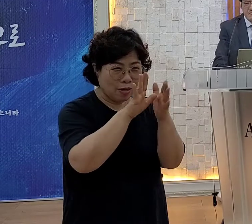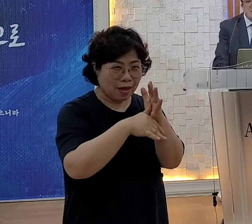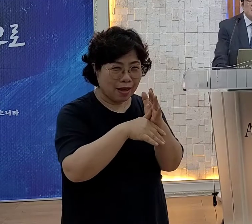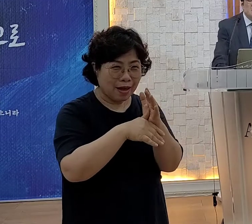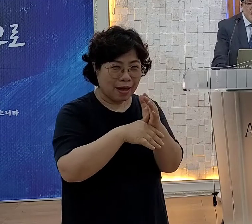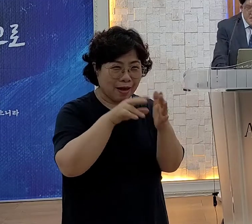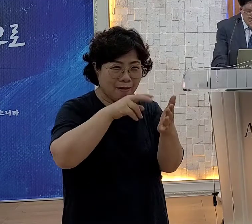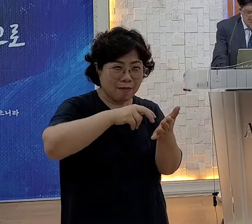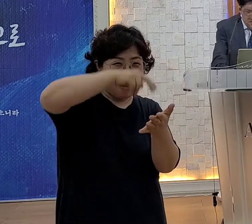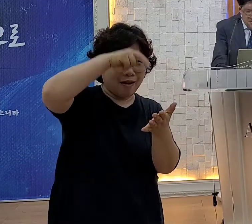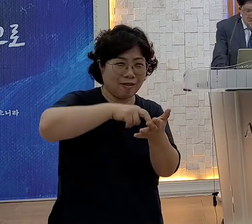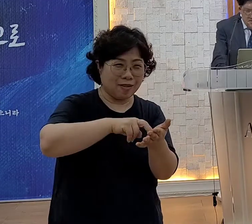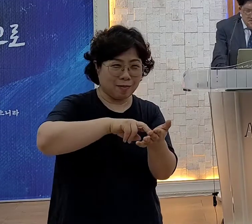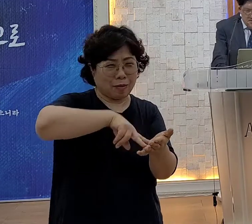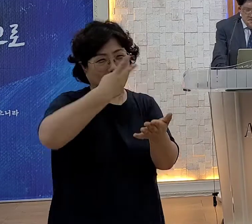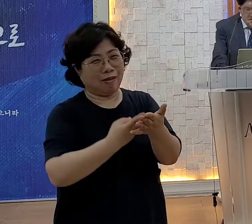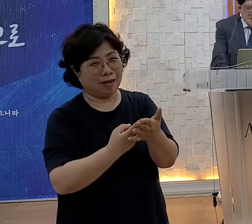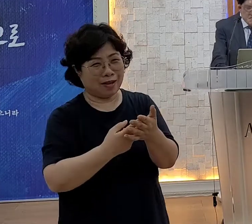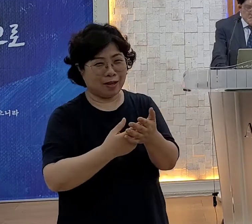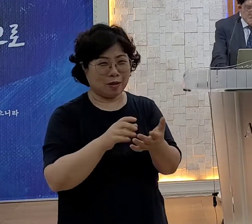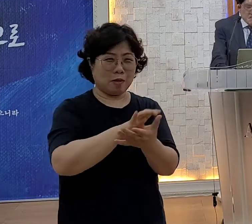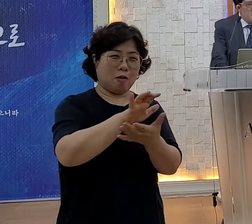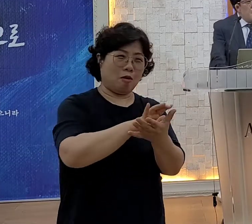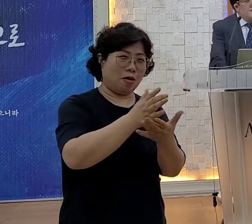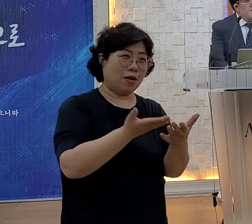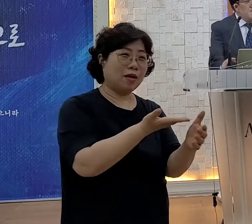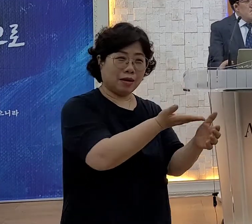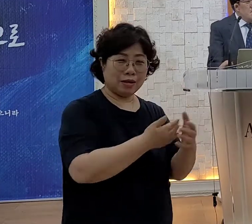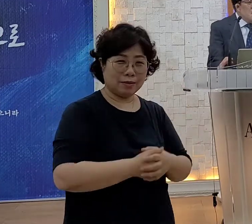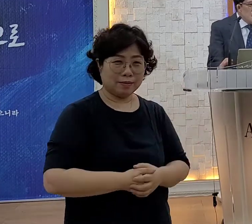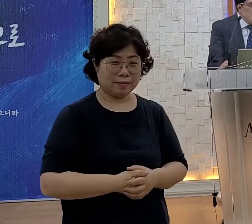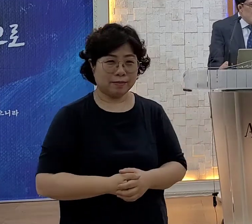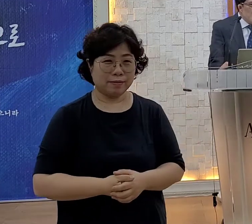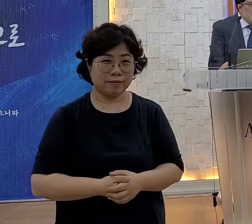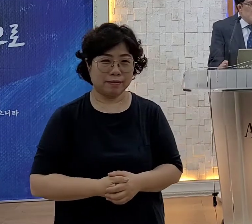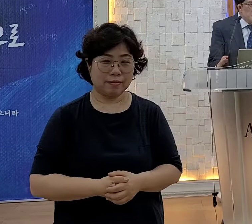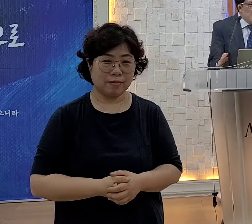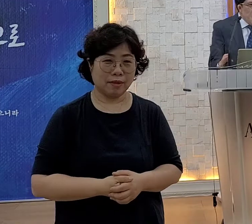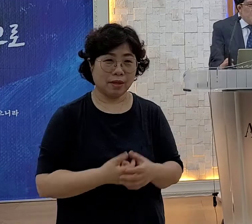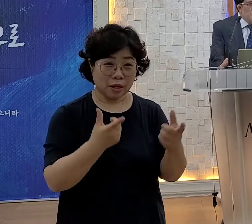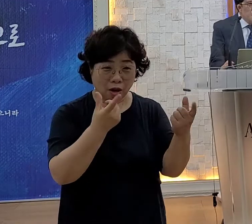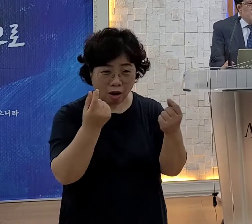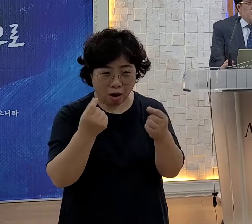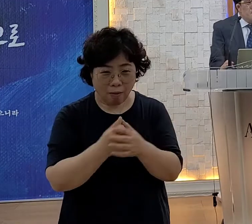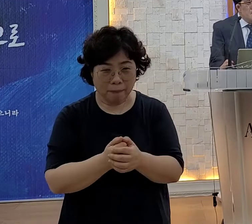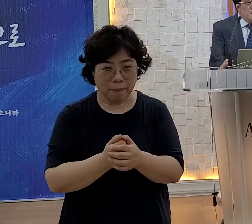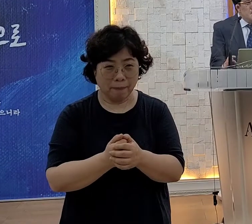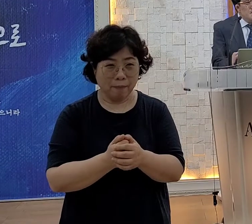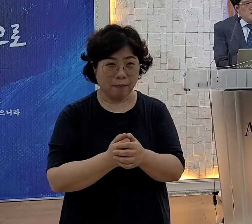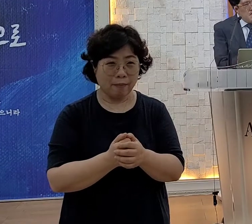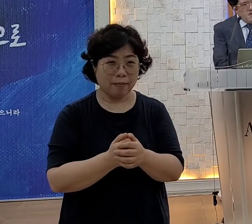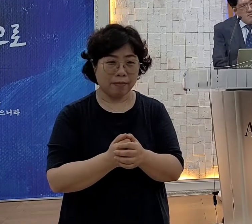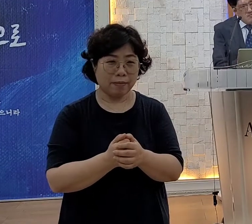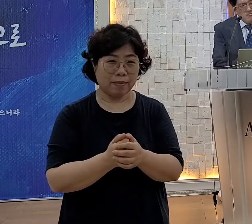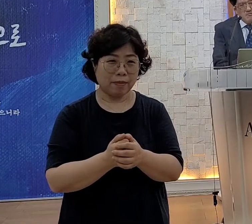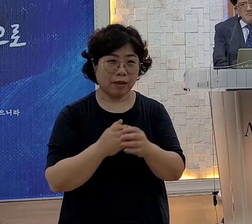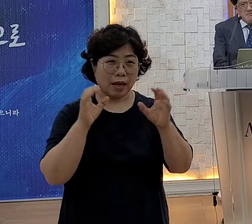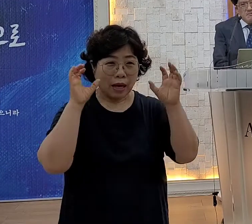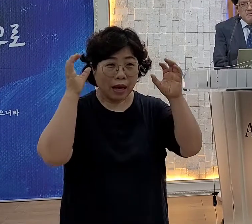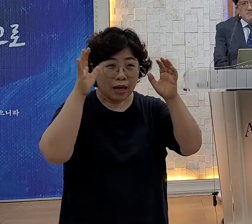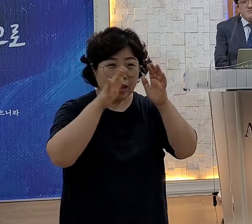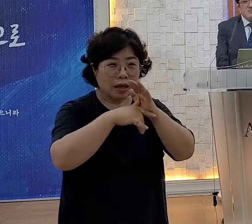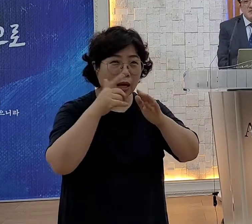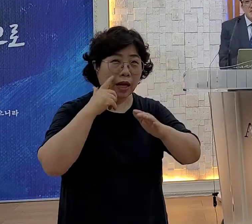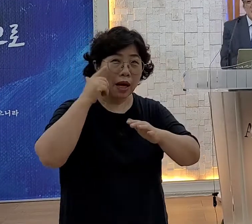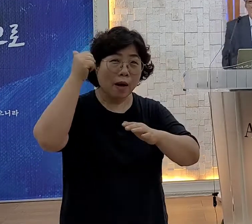막 별짓을 다 해봤는데 여러분 아마도 어릴 때에 이 아이들이 본 아빠의